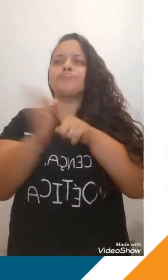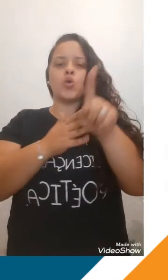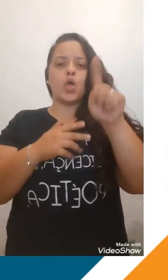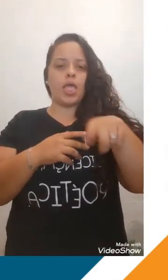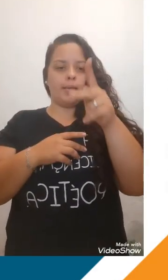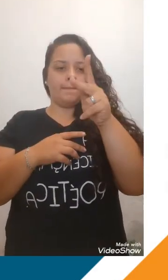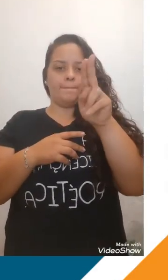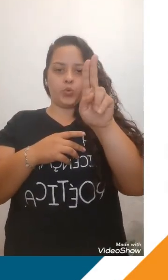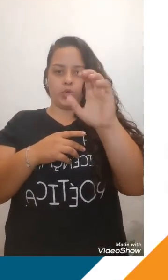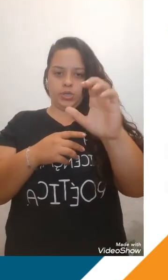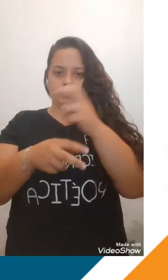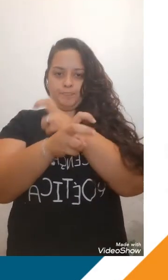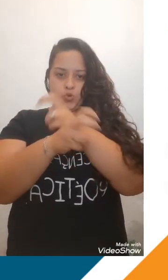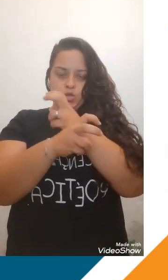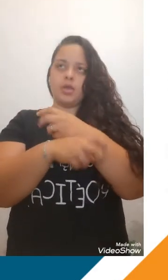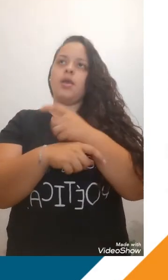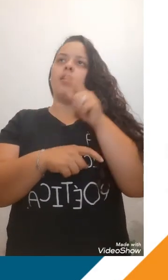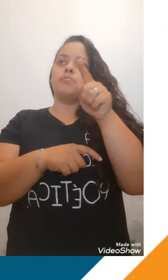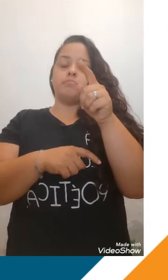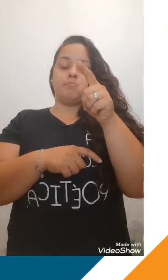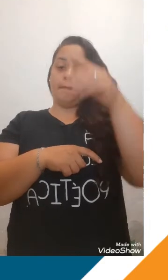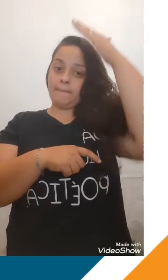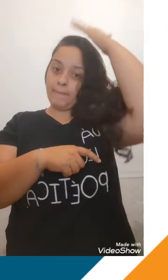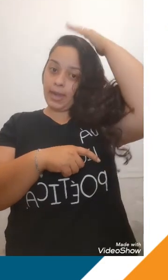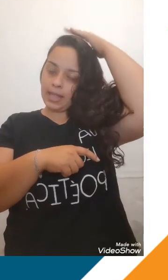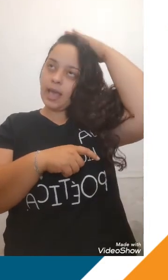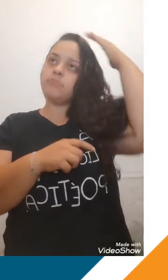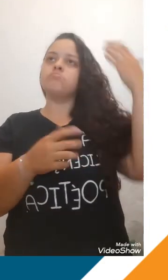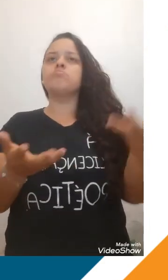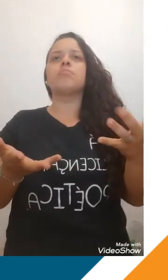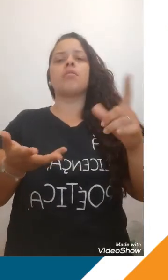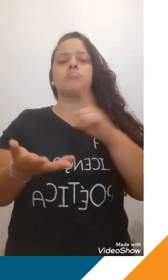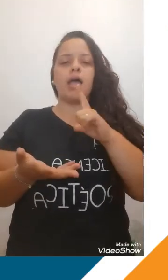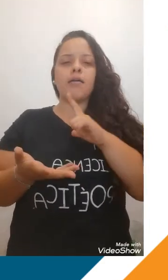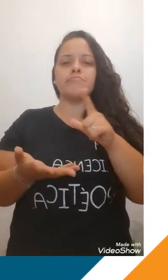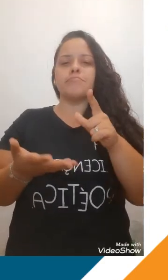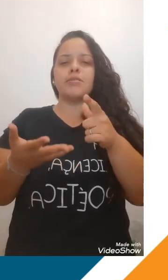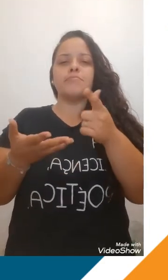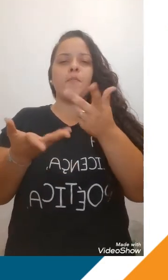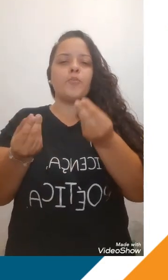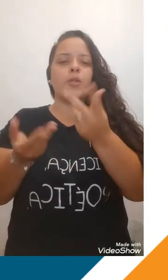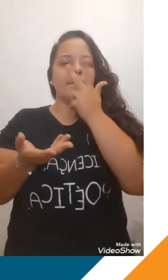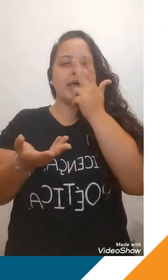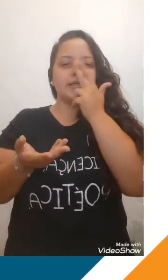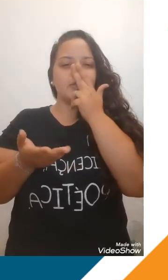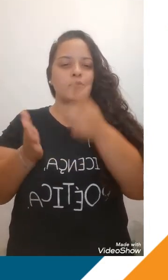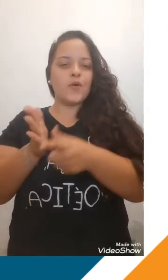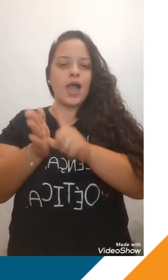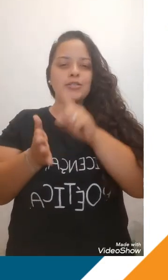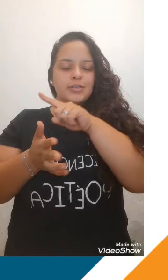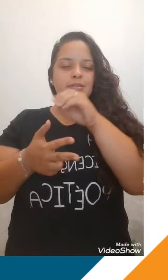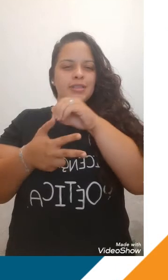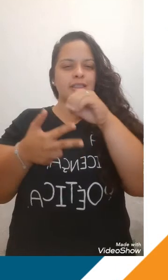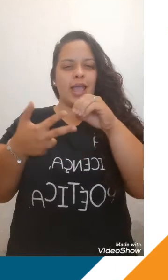uma questão do vestibular da PUC do Paraná, porém traz traços parecidos com aqueles que o Enem utiliza, como,